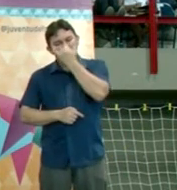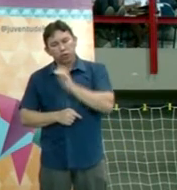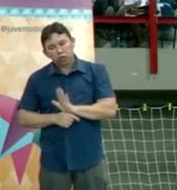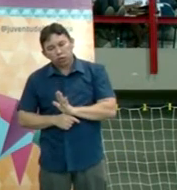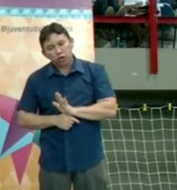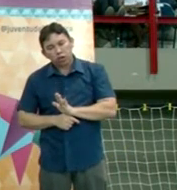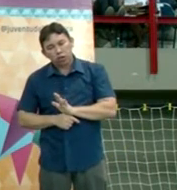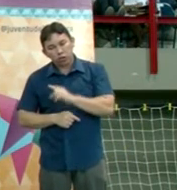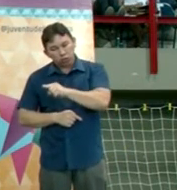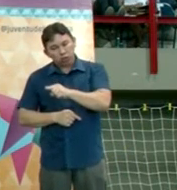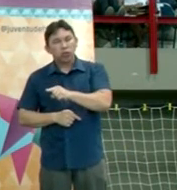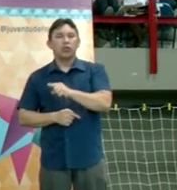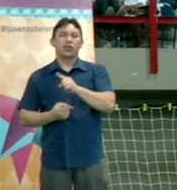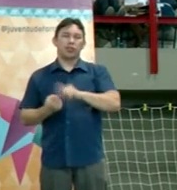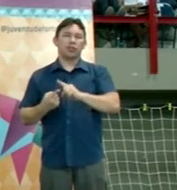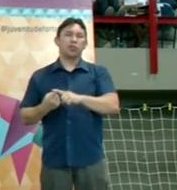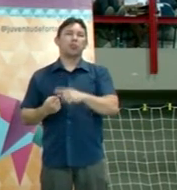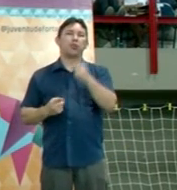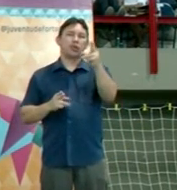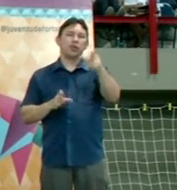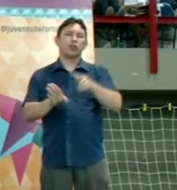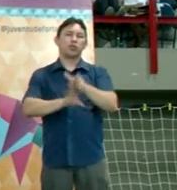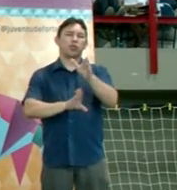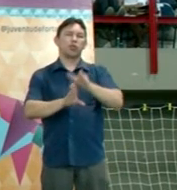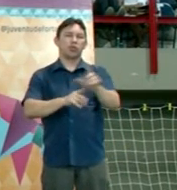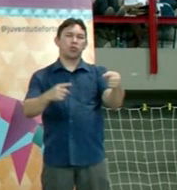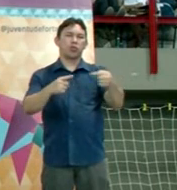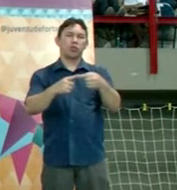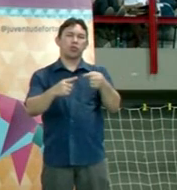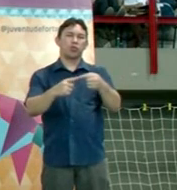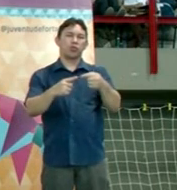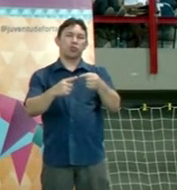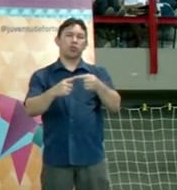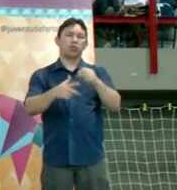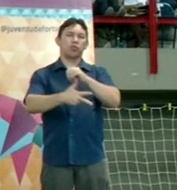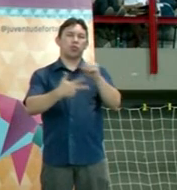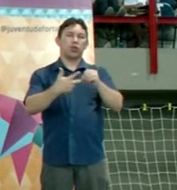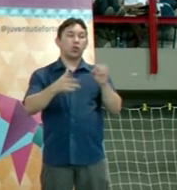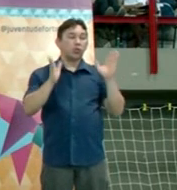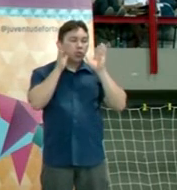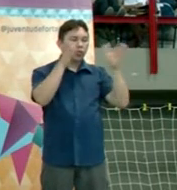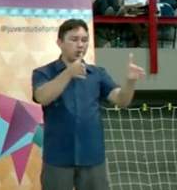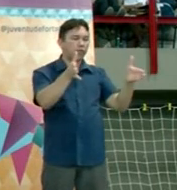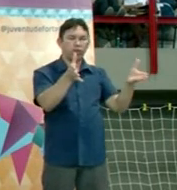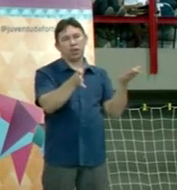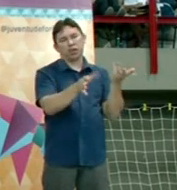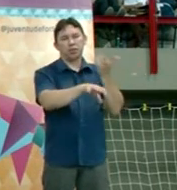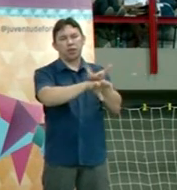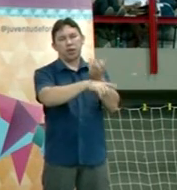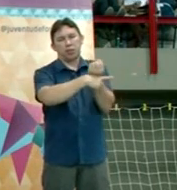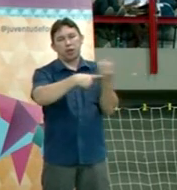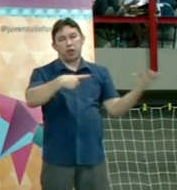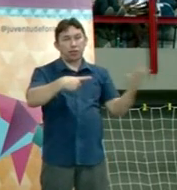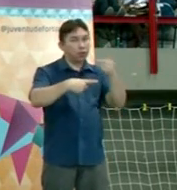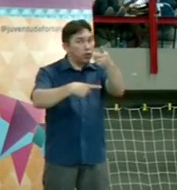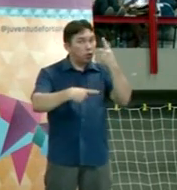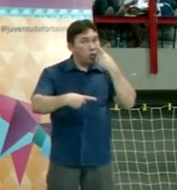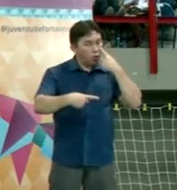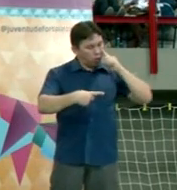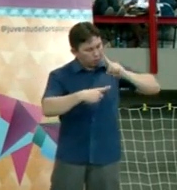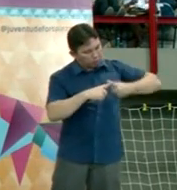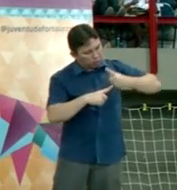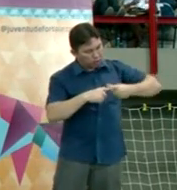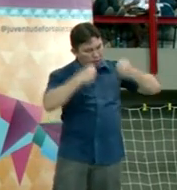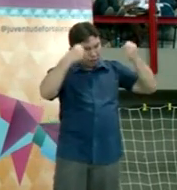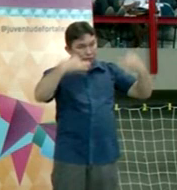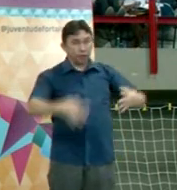prejudicial. Isso vale demais para a prova do Enem, principalmente no que diz respeito à física. Por quê? Preste muita